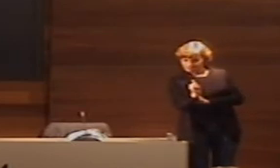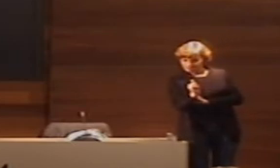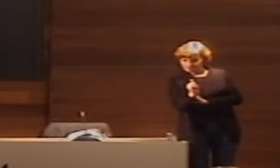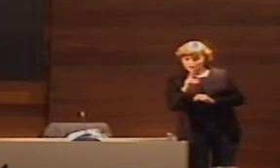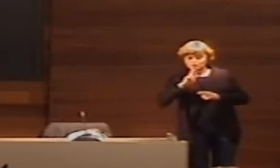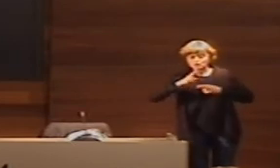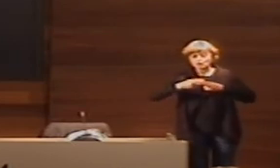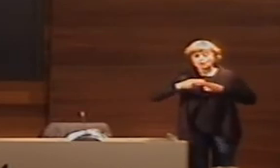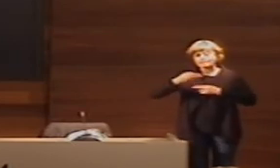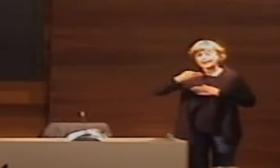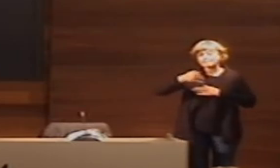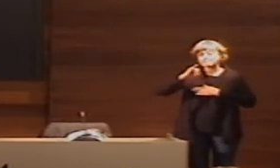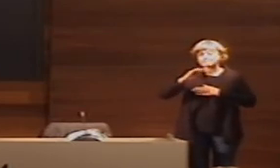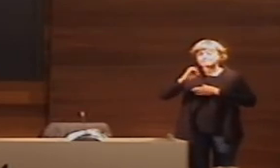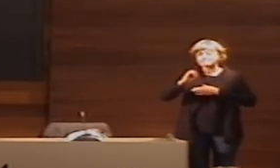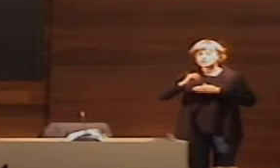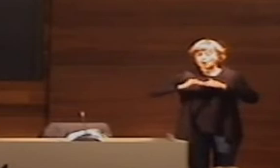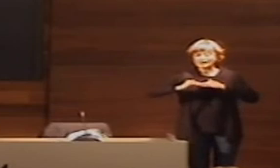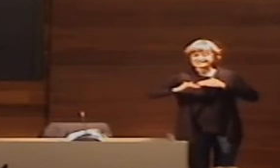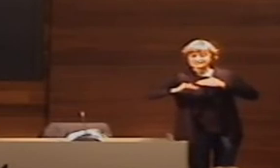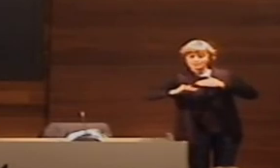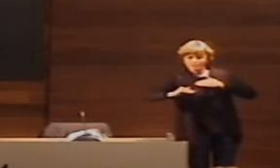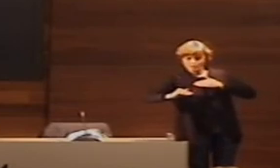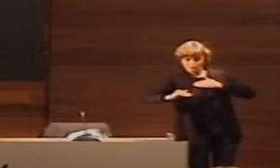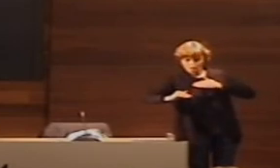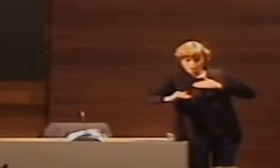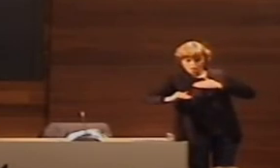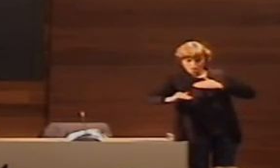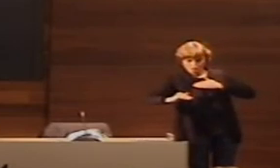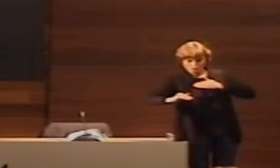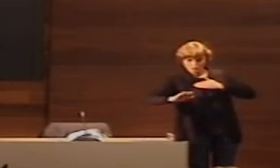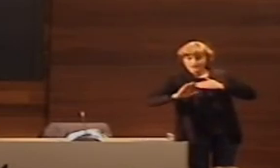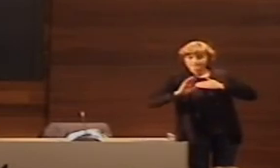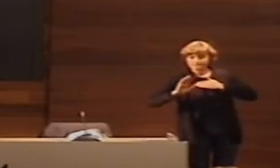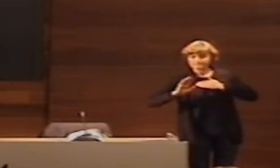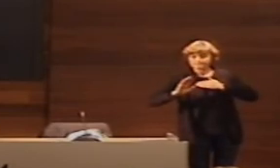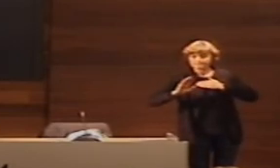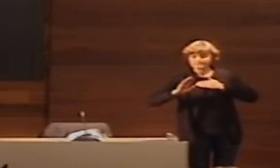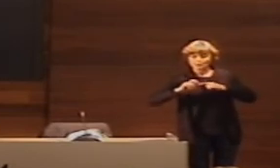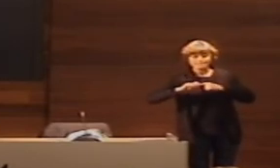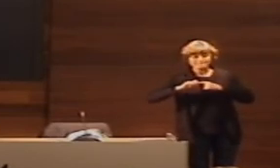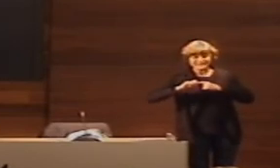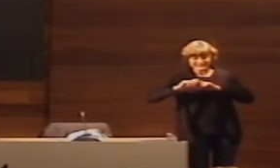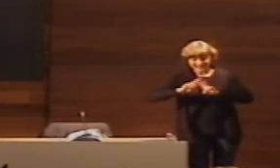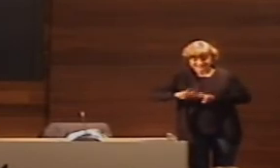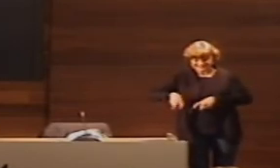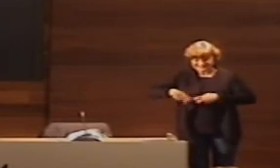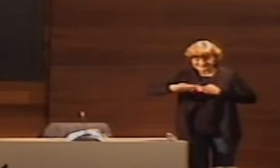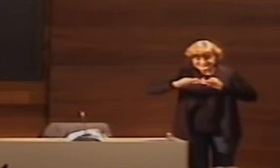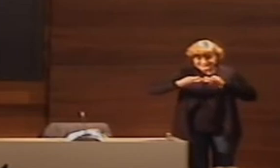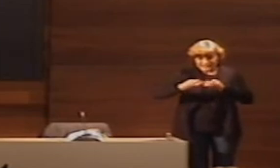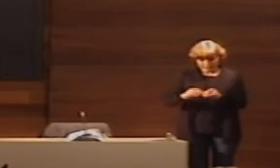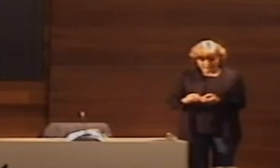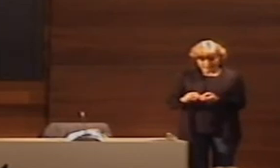que se llama, y nos has comentado, y el porcentaje de materiales que se reciclan, que se recuperan,